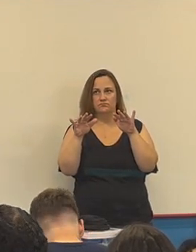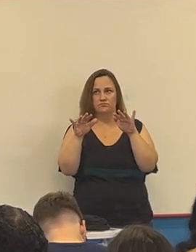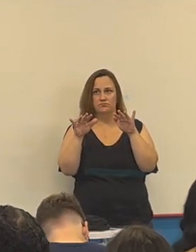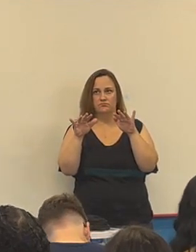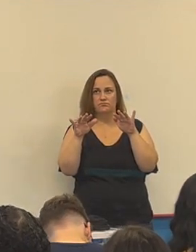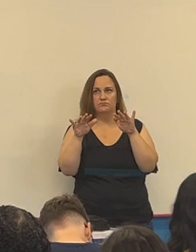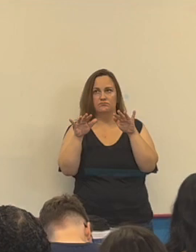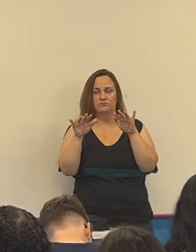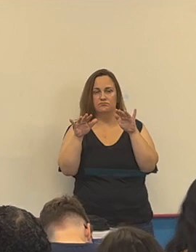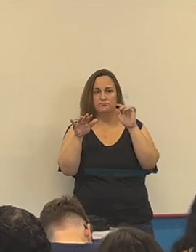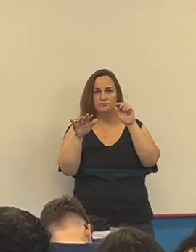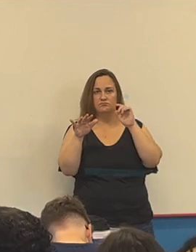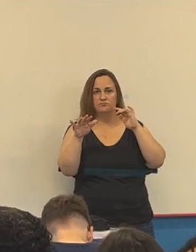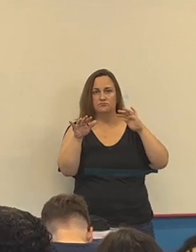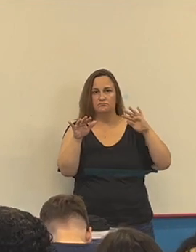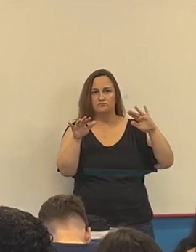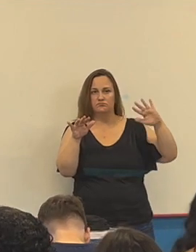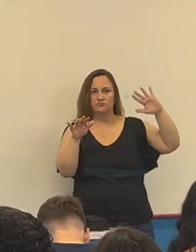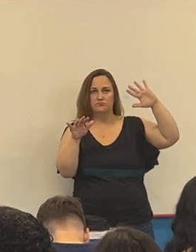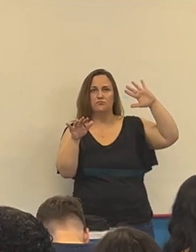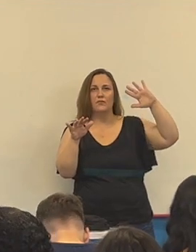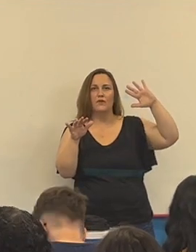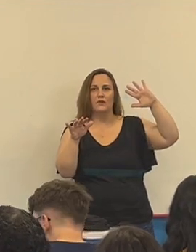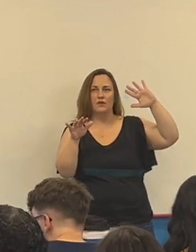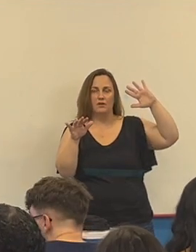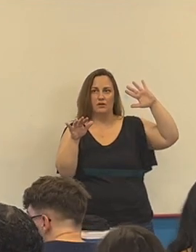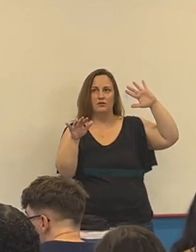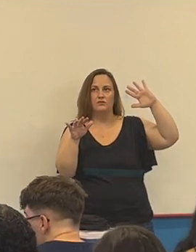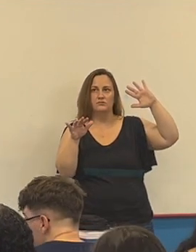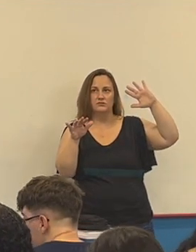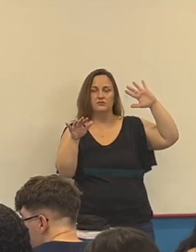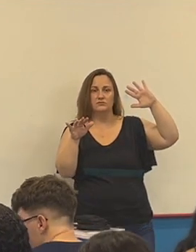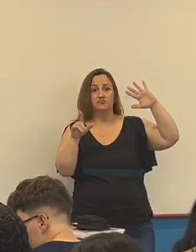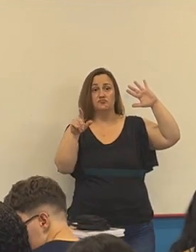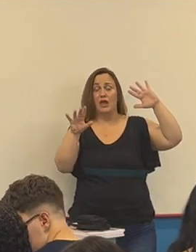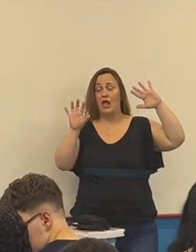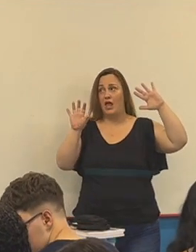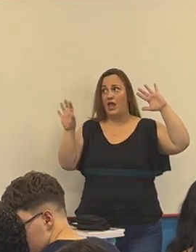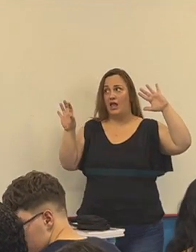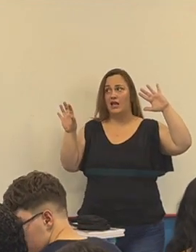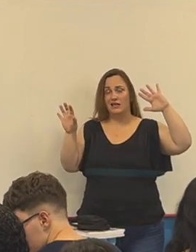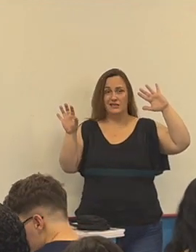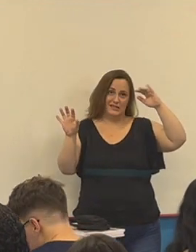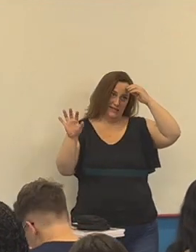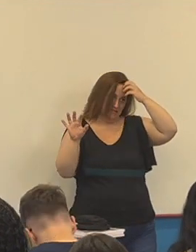você está ali meio que assim, dormindo de olho aberto, assim? E ele está... É,